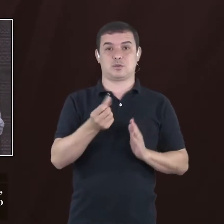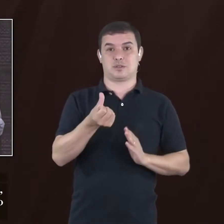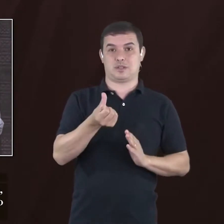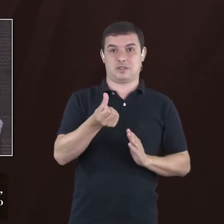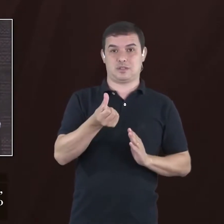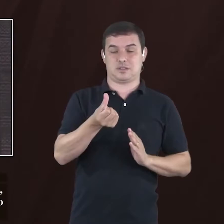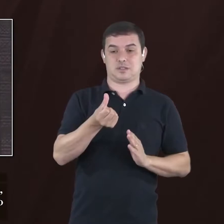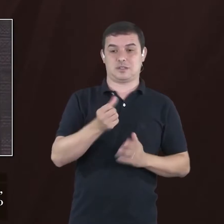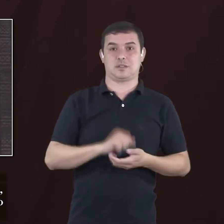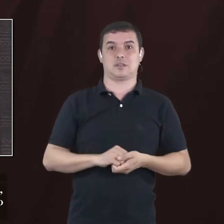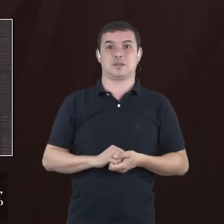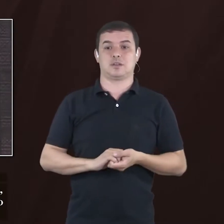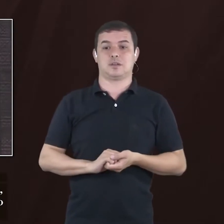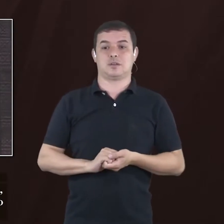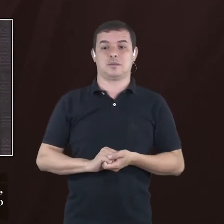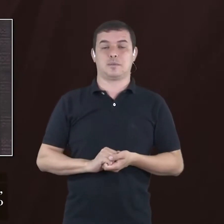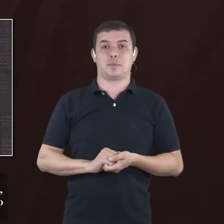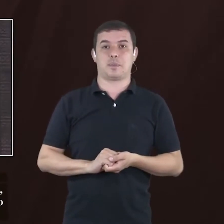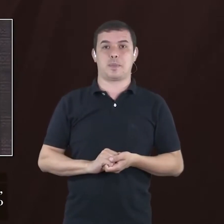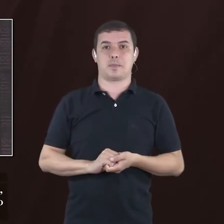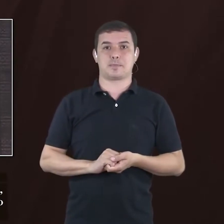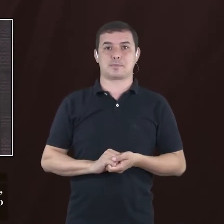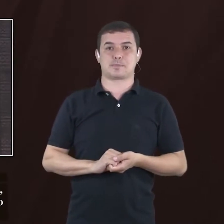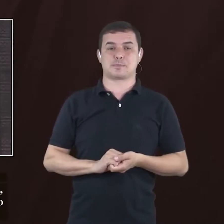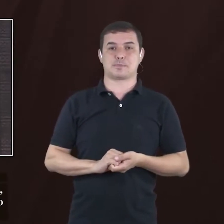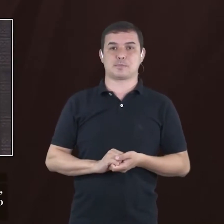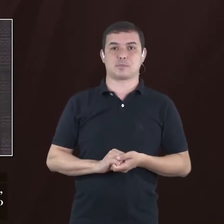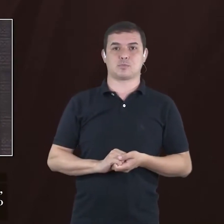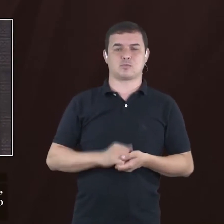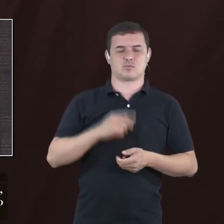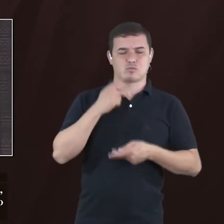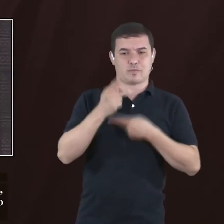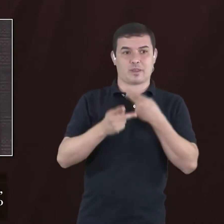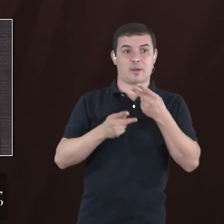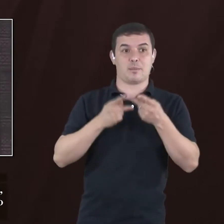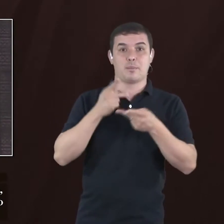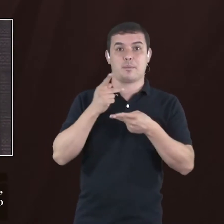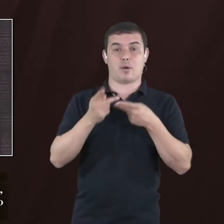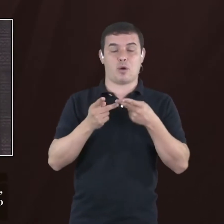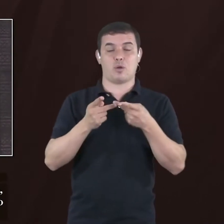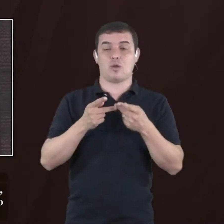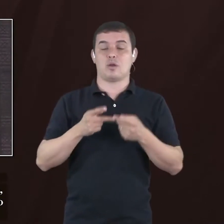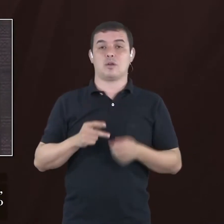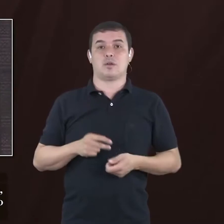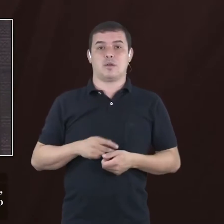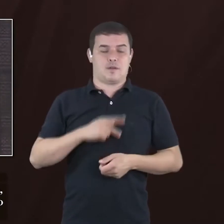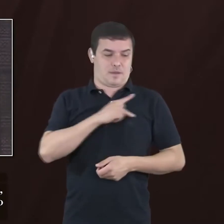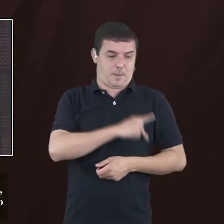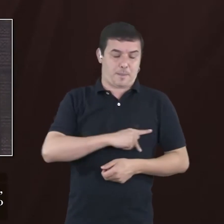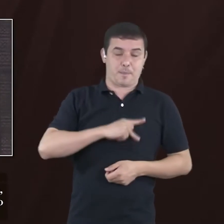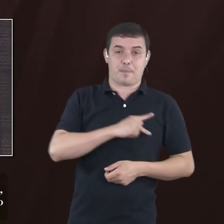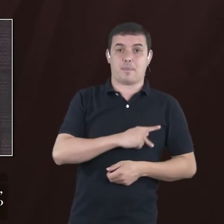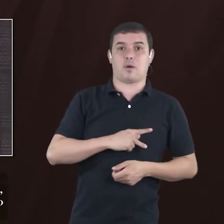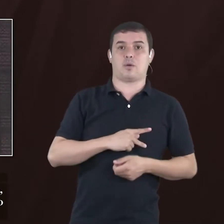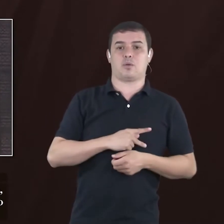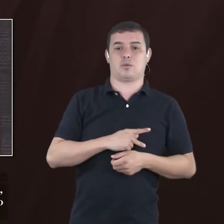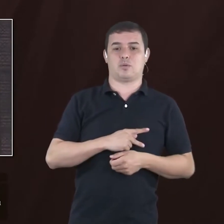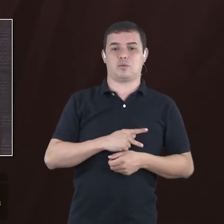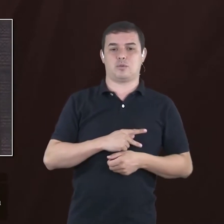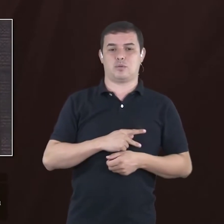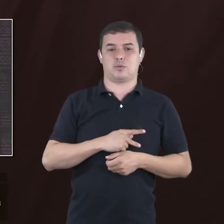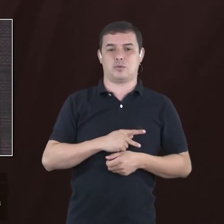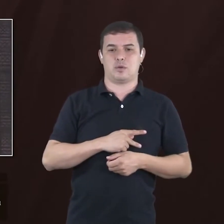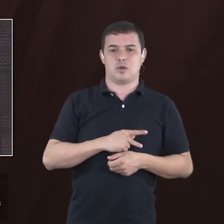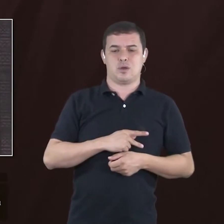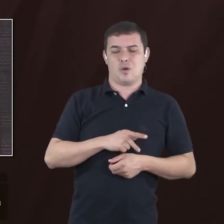Admira-me que estejais passando tão depressa daquele que nos chamou da graça de Cristo para o